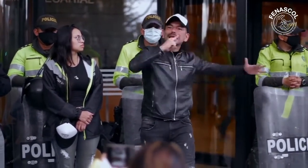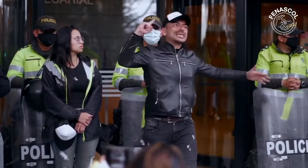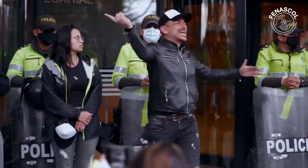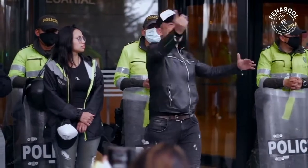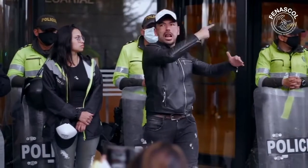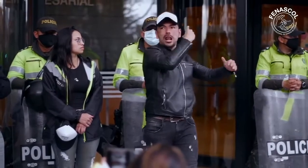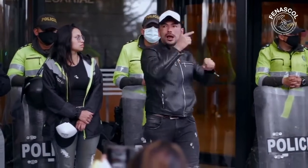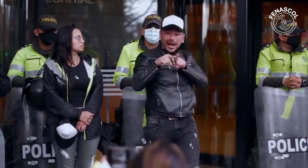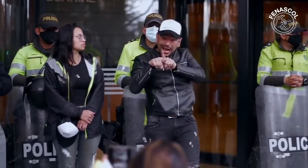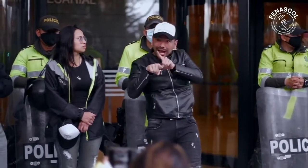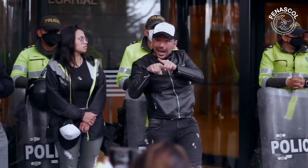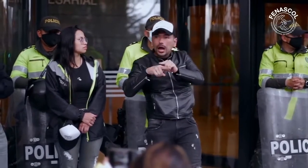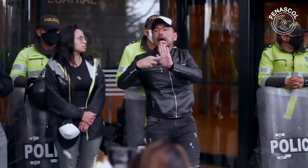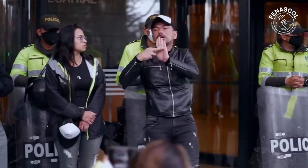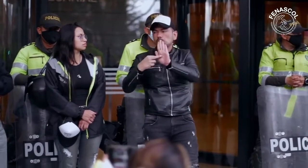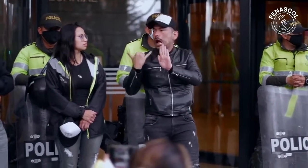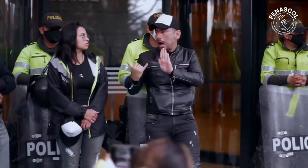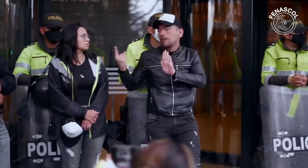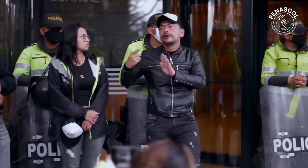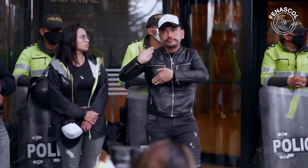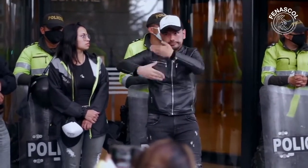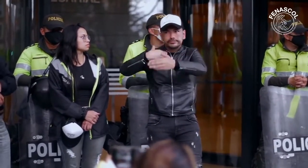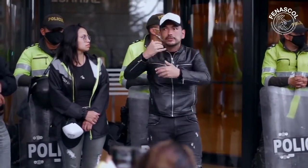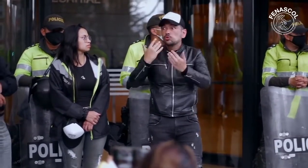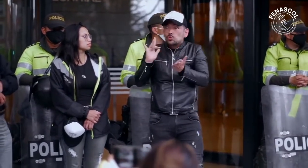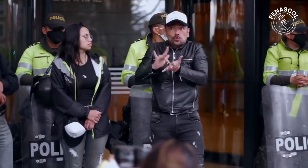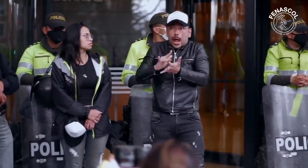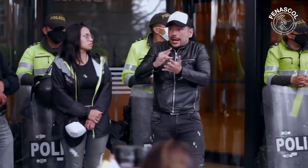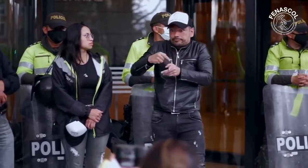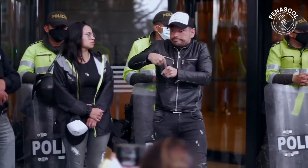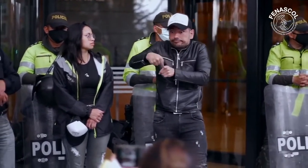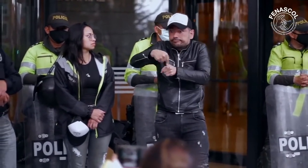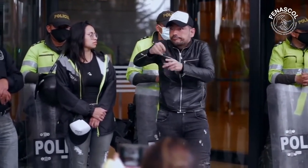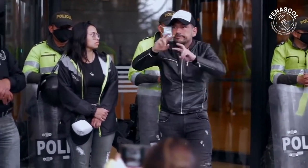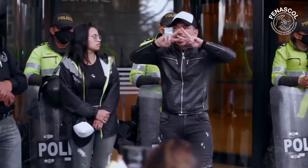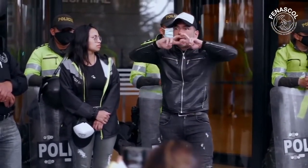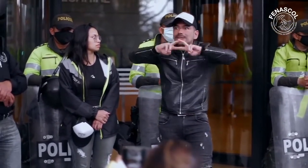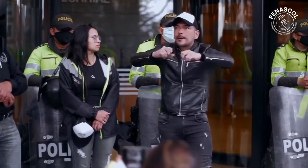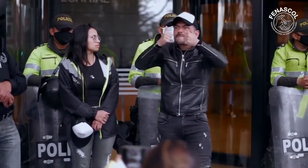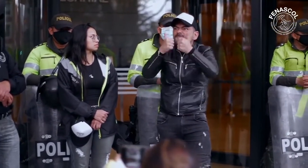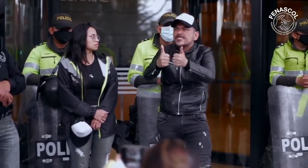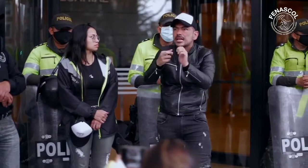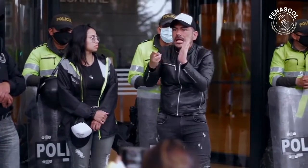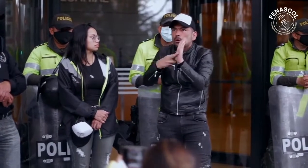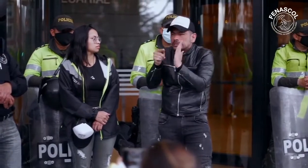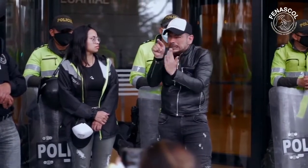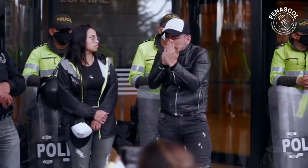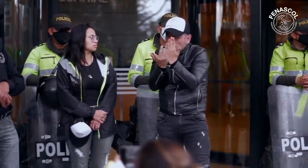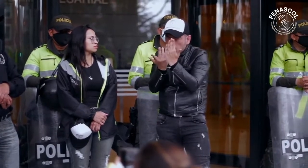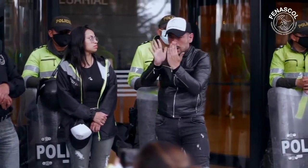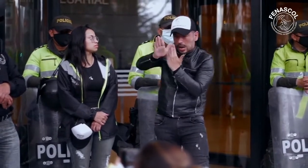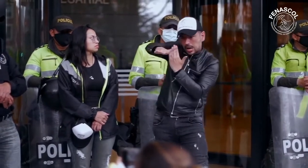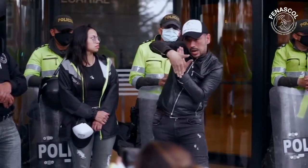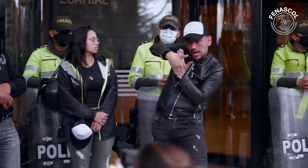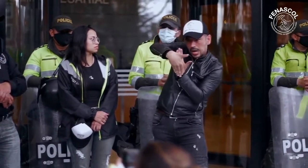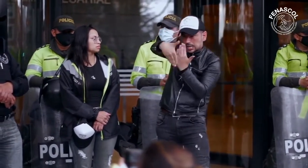revisión general y una revisión también a la resolución, porque es urgente hacer una revisión exhaustiva de esa resolución para ver si hay que